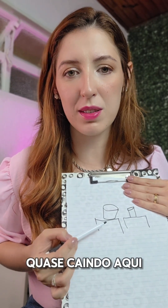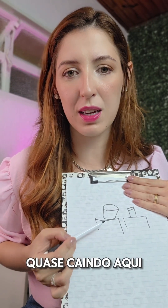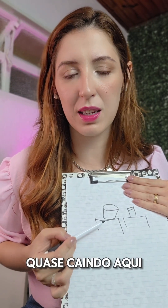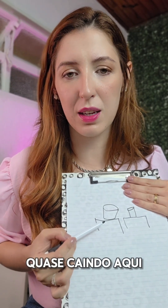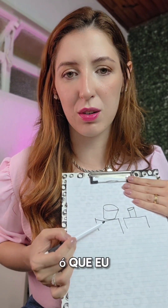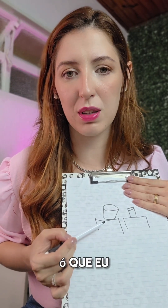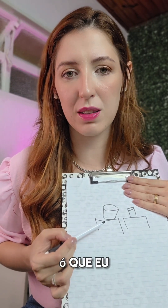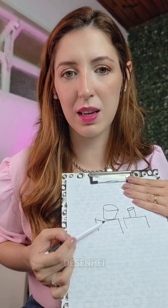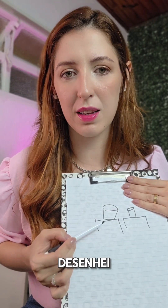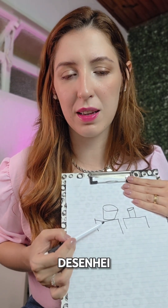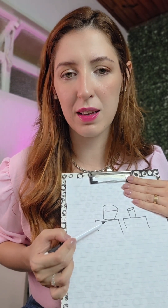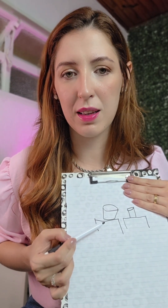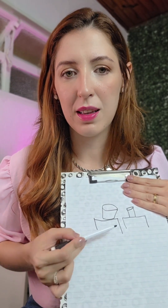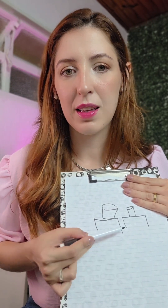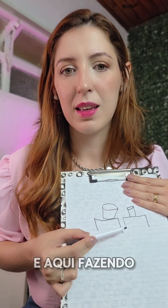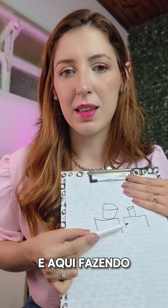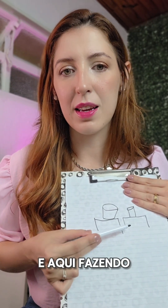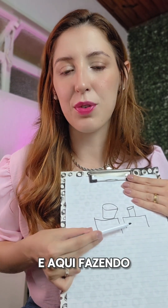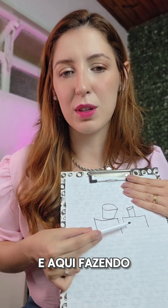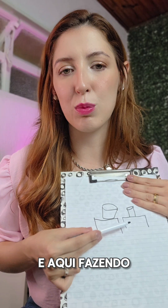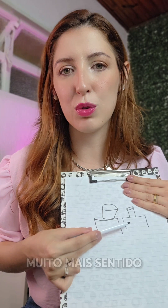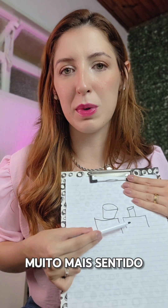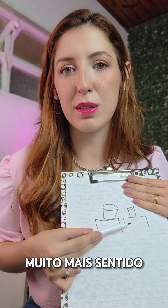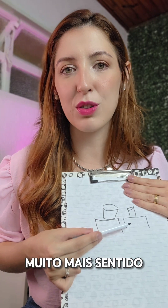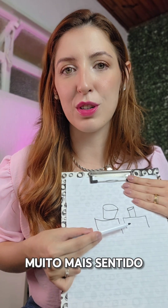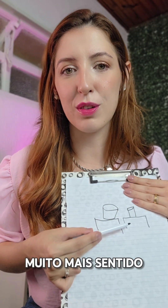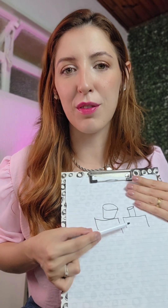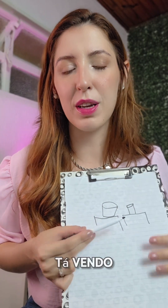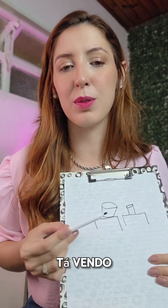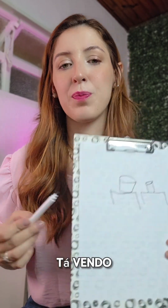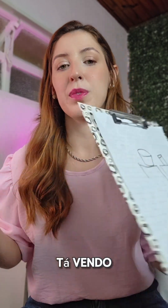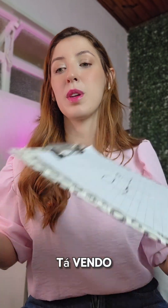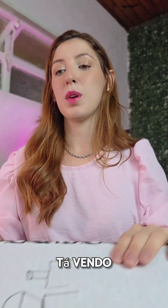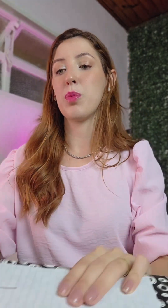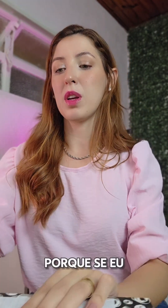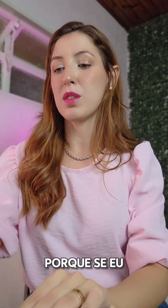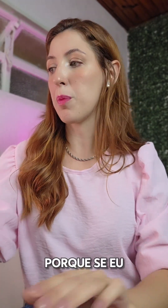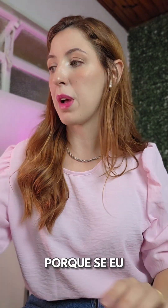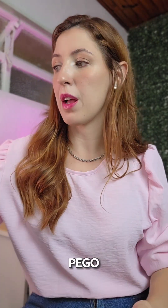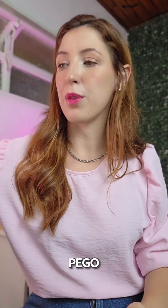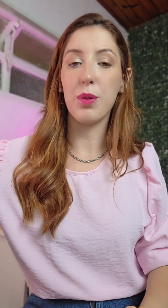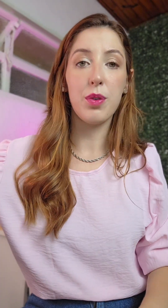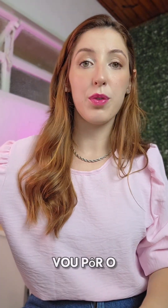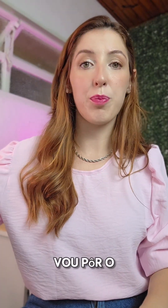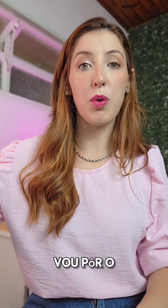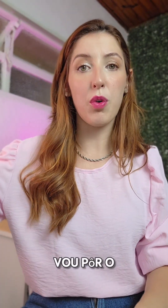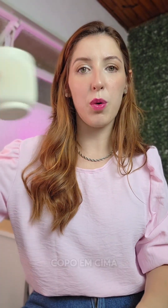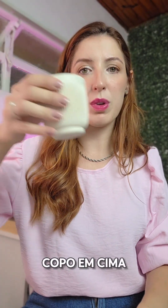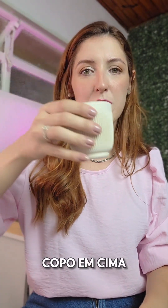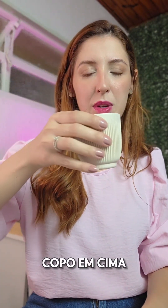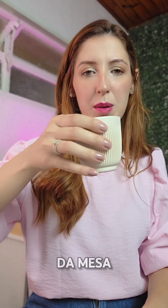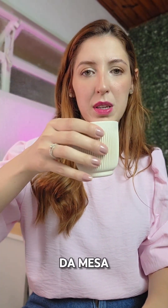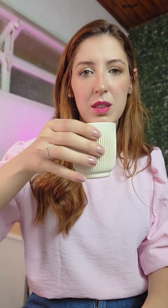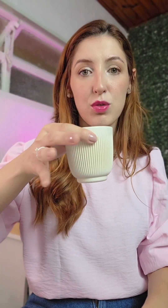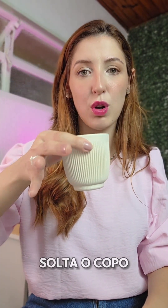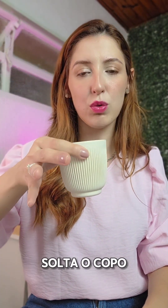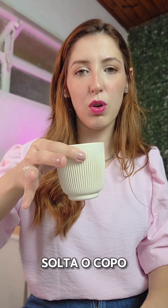caindo aqui, ó, que eu desenhei. E aqui fazendo muito mais sentido, tá vendo? Porque se eu pego, vou pôr o copo em cima da mesa, solto o copo